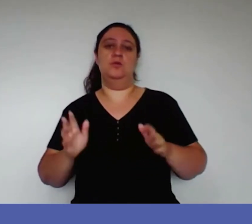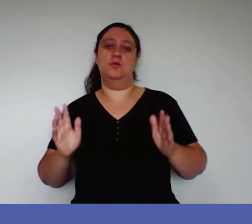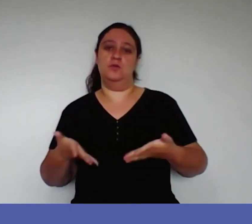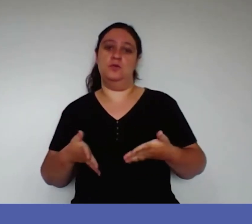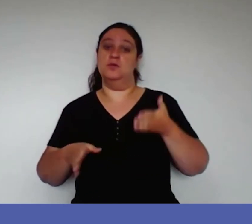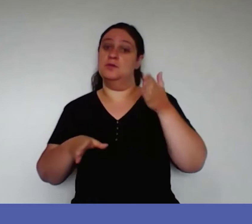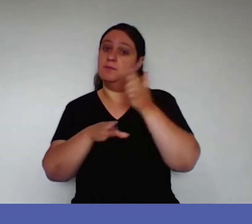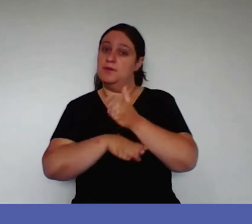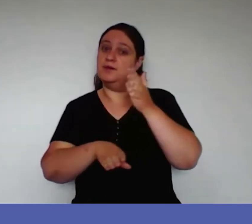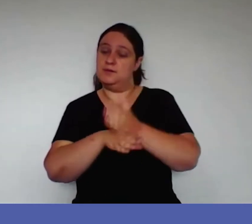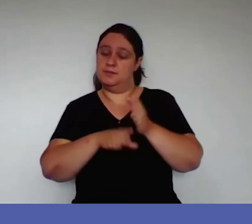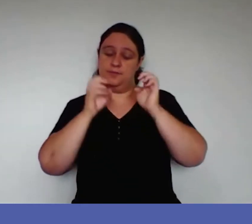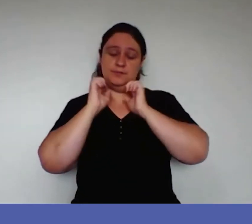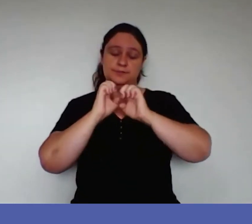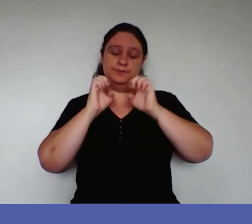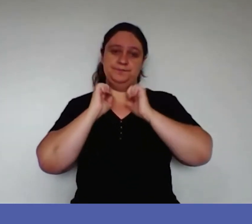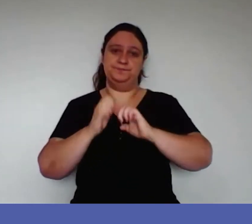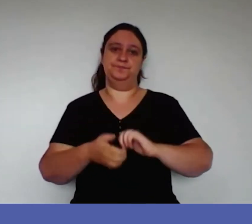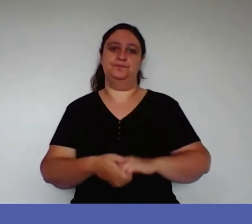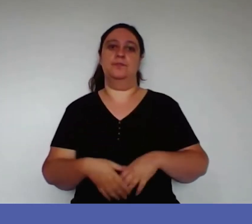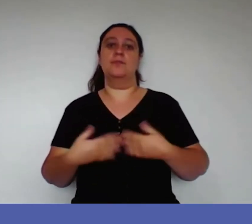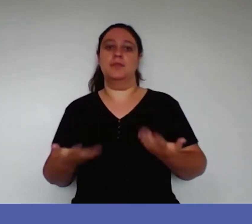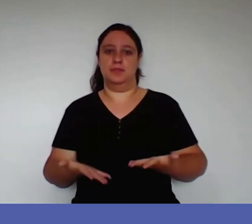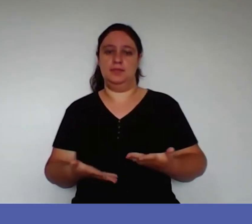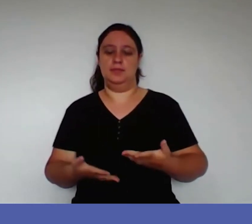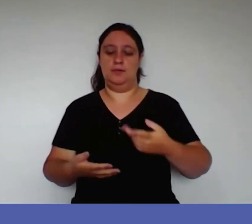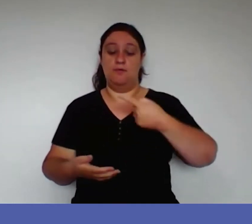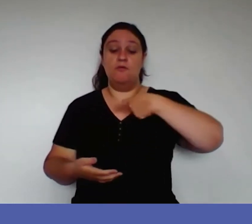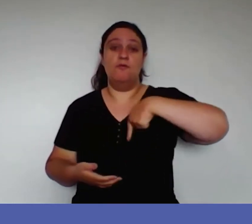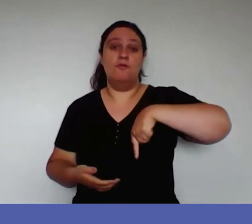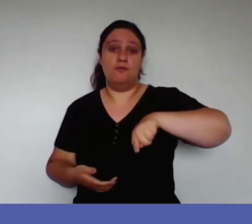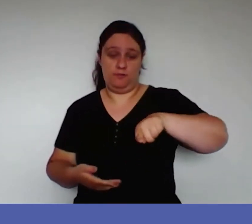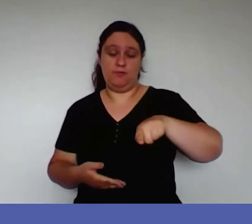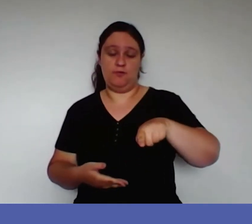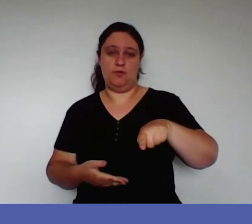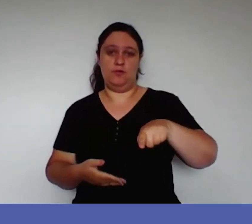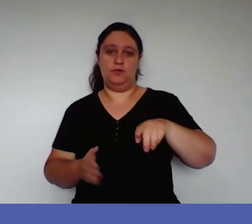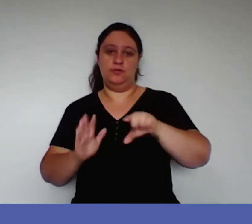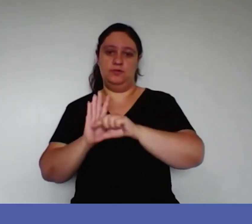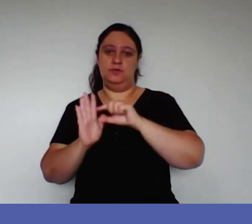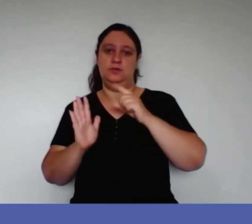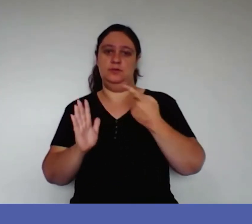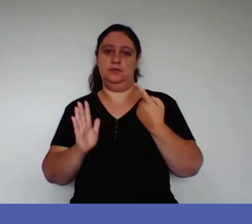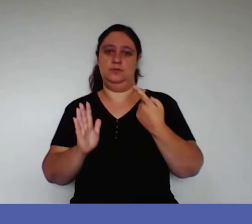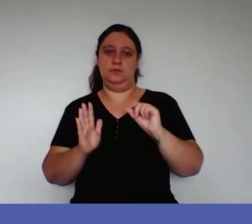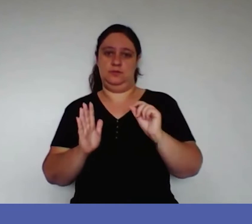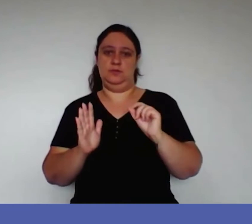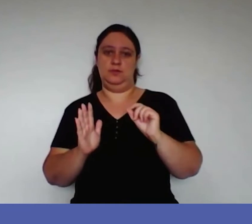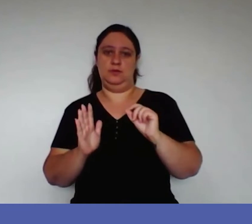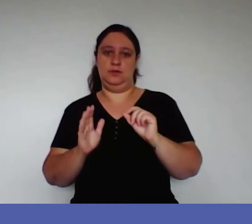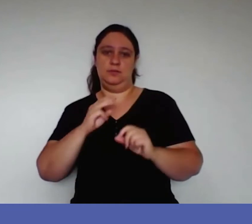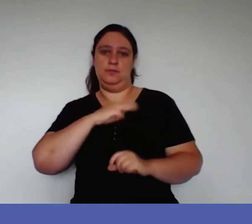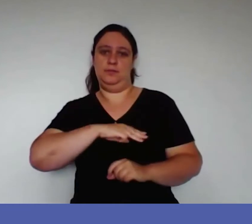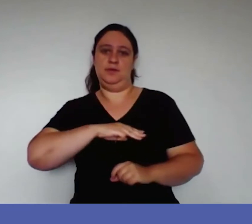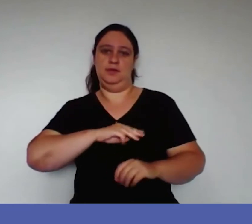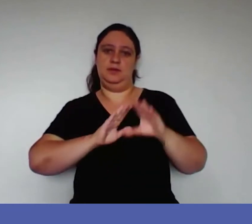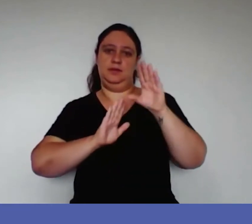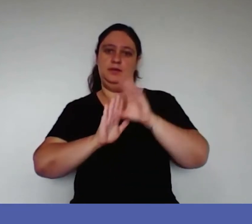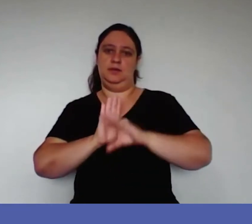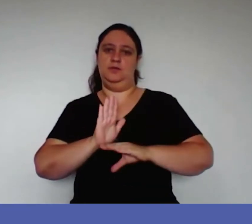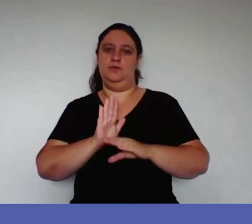do Evangelho. Então eles saindo, versículo 10, né? Voltando lá para Mateus 22,